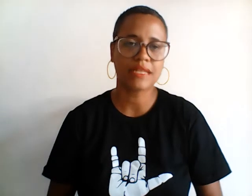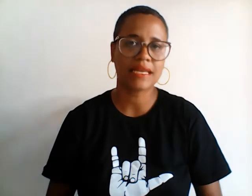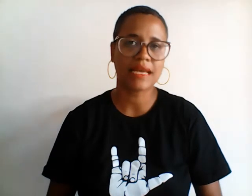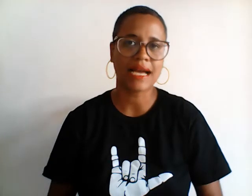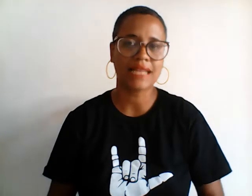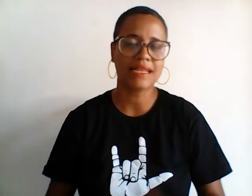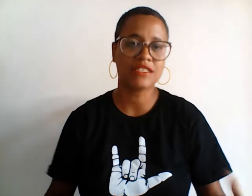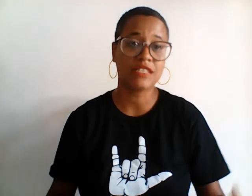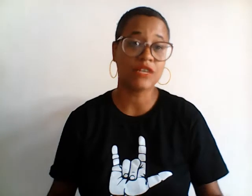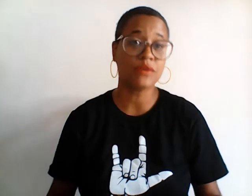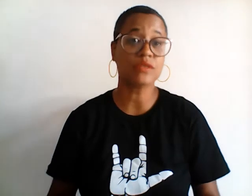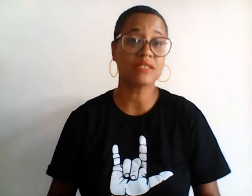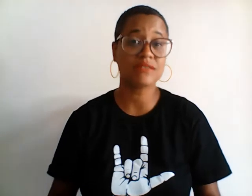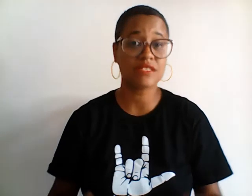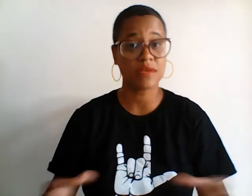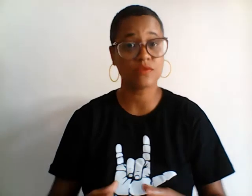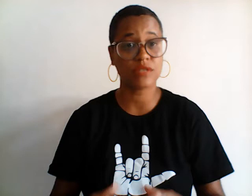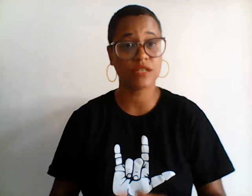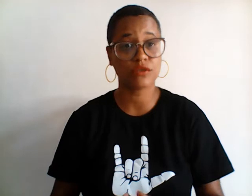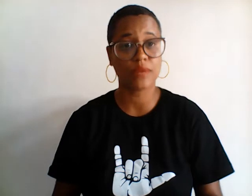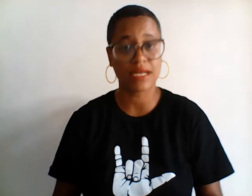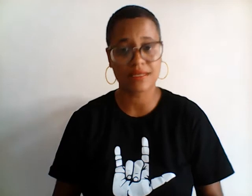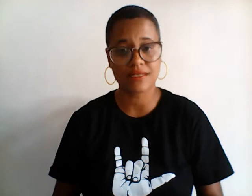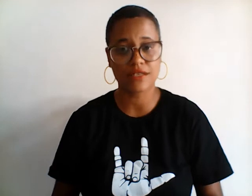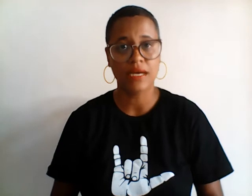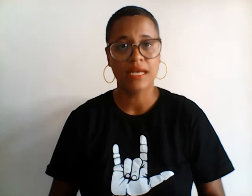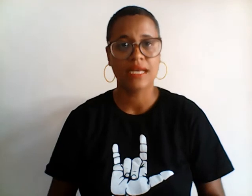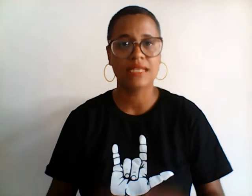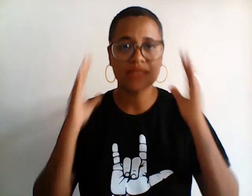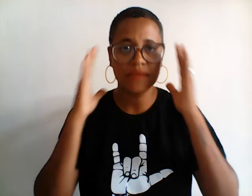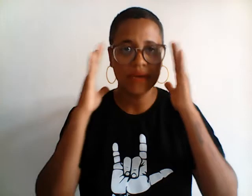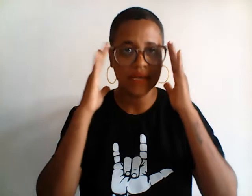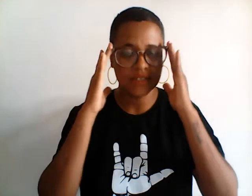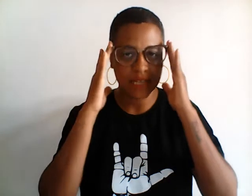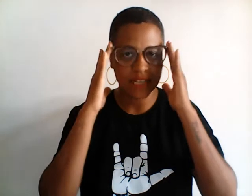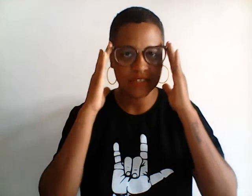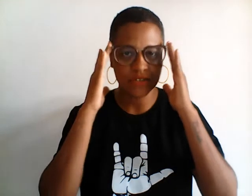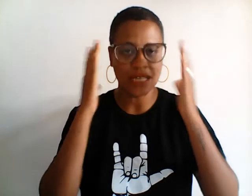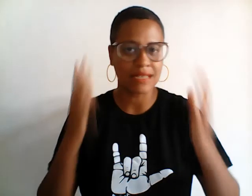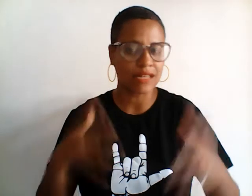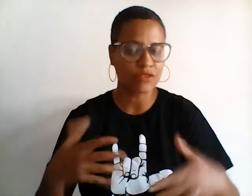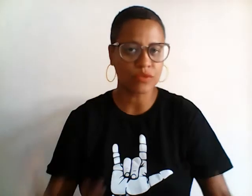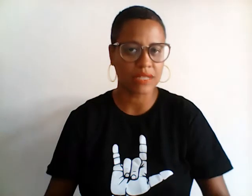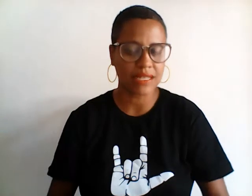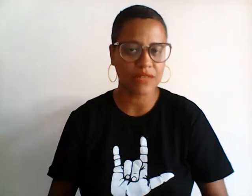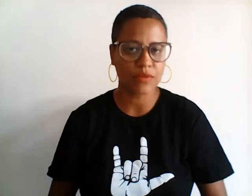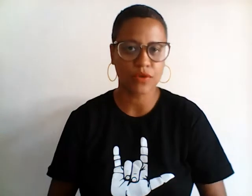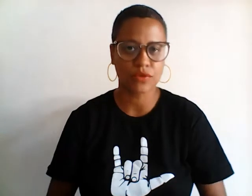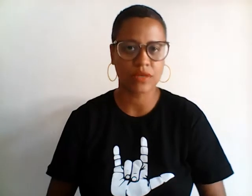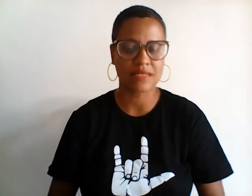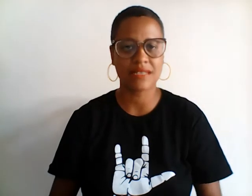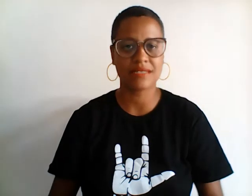que cada região, e muitas vezes mesmo dentro do Brasil, existe também a questão da regionalidade, como tem na língua portuguesa. Nem